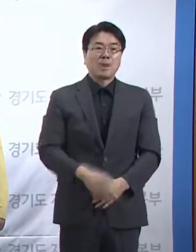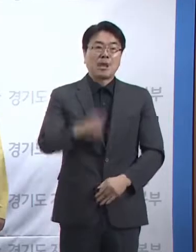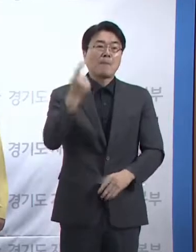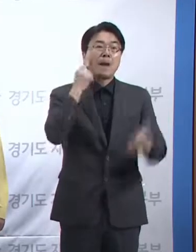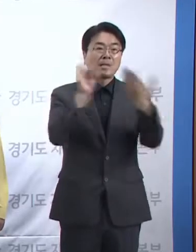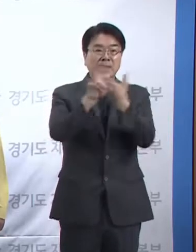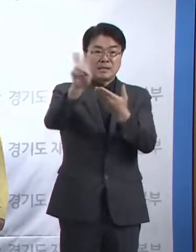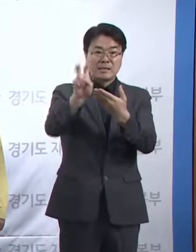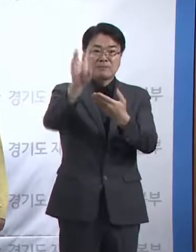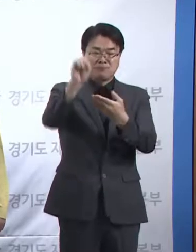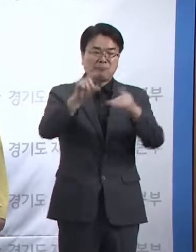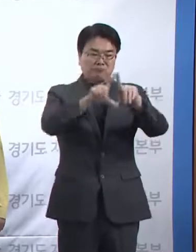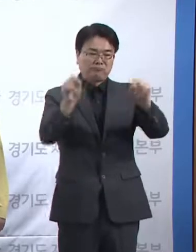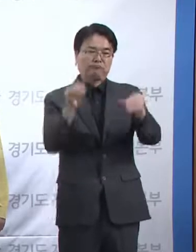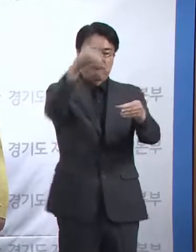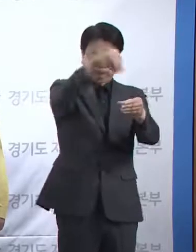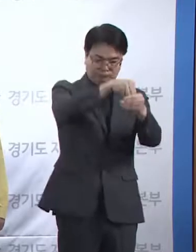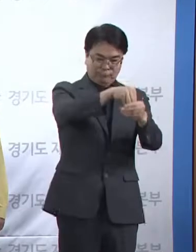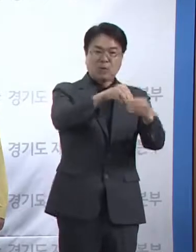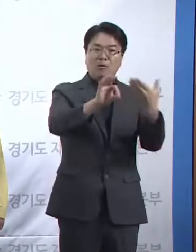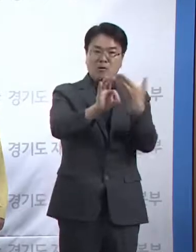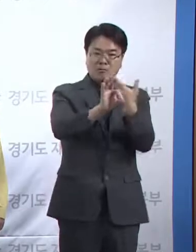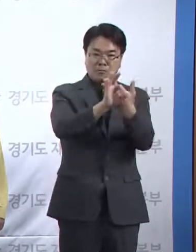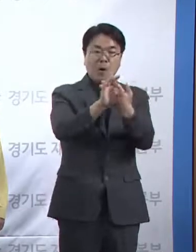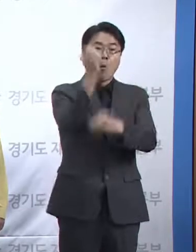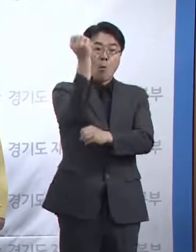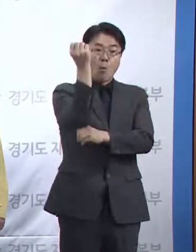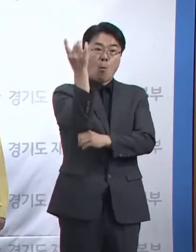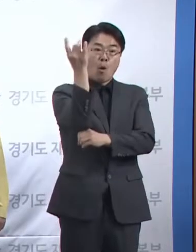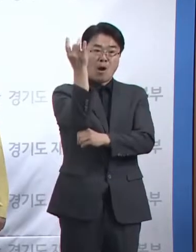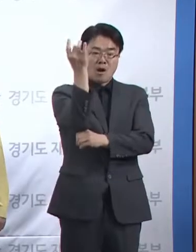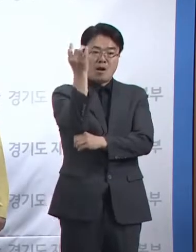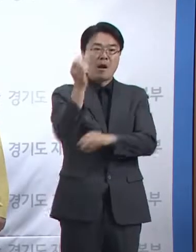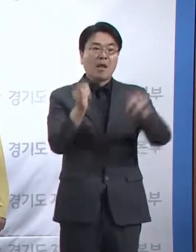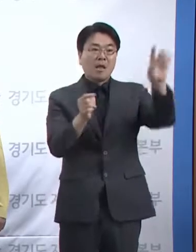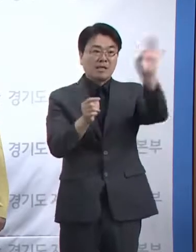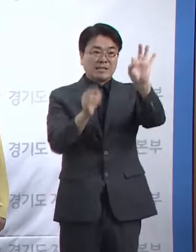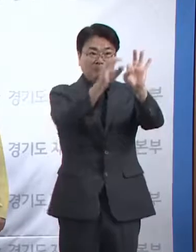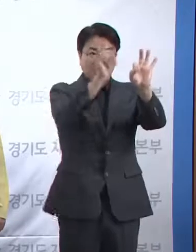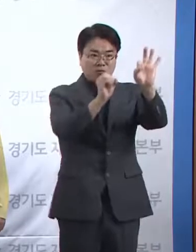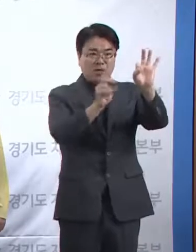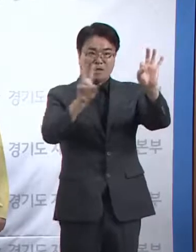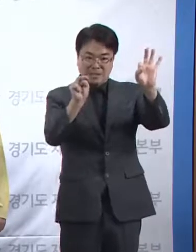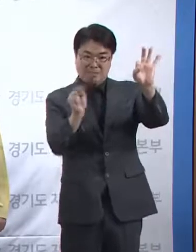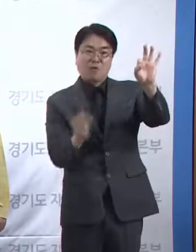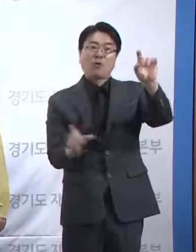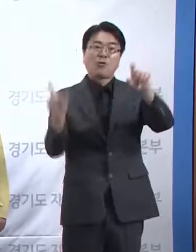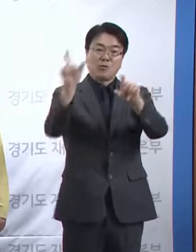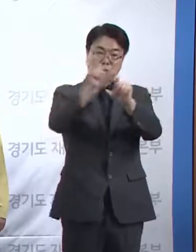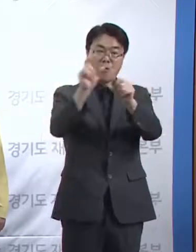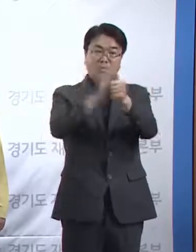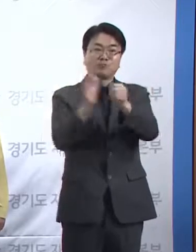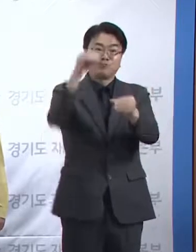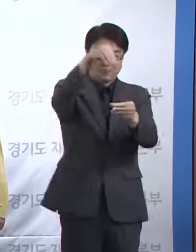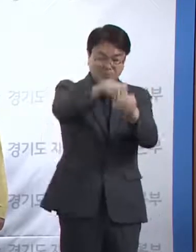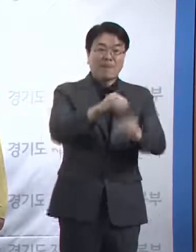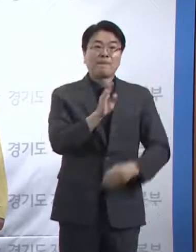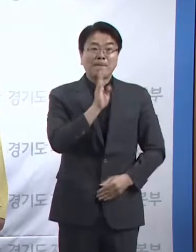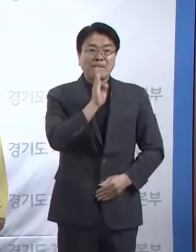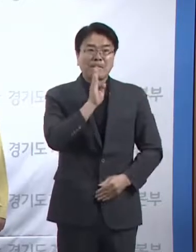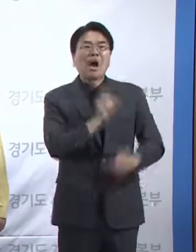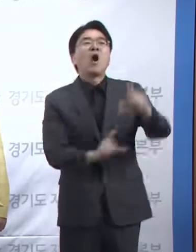20만 원을 충전할 때 사전 인센티브 2만 원, 10%를 지원하는 외에 거기에